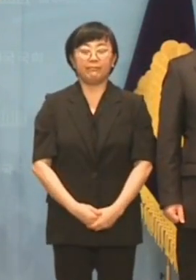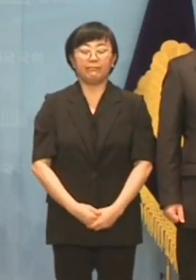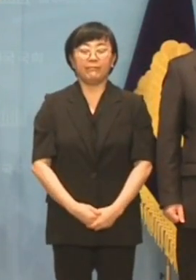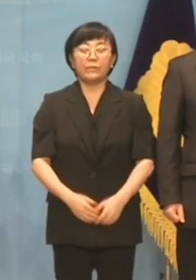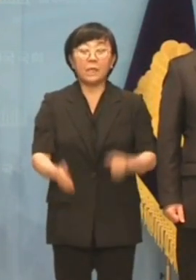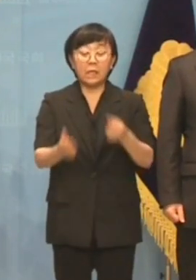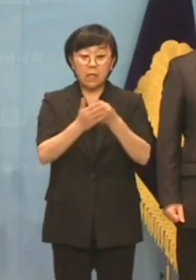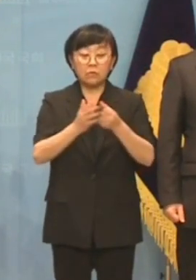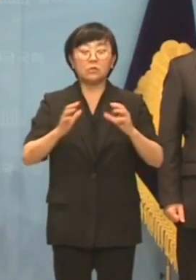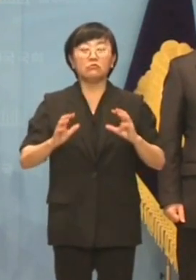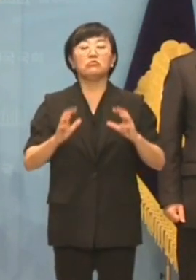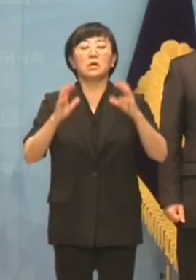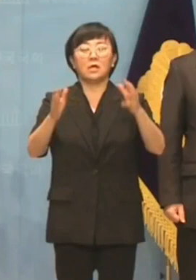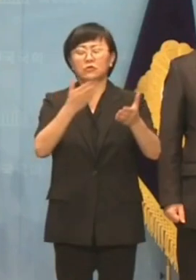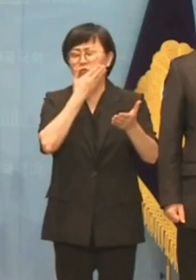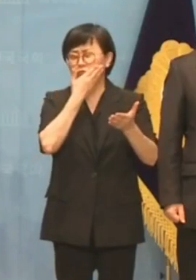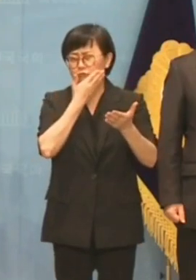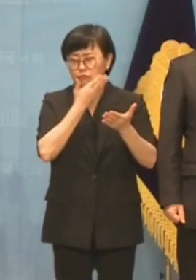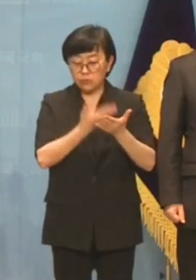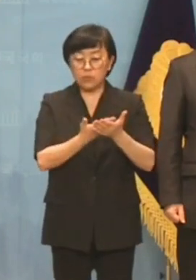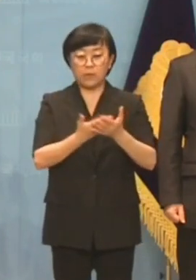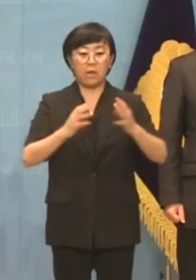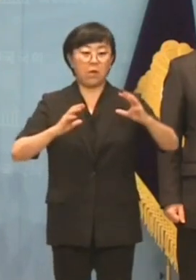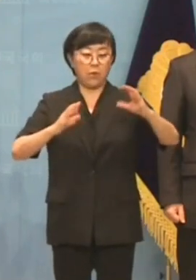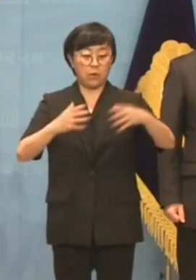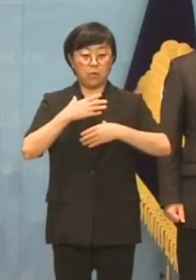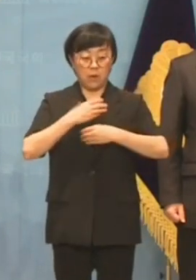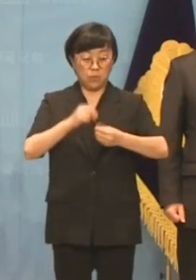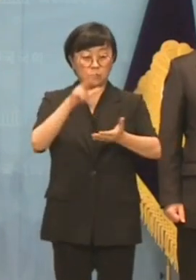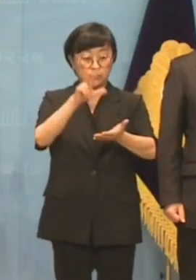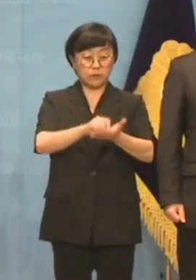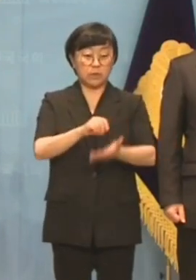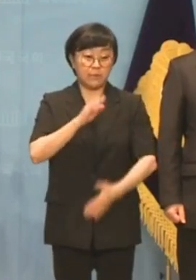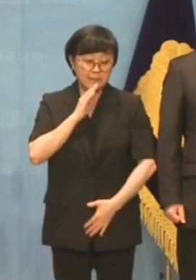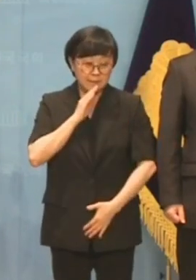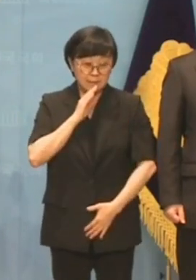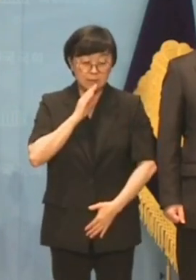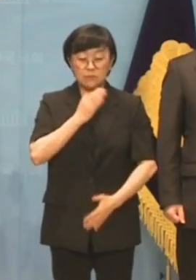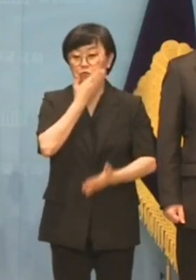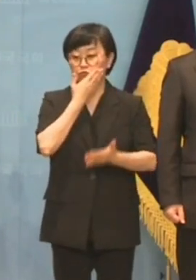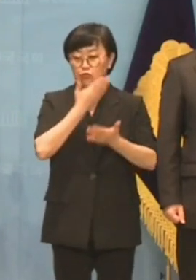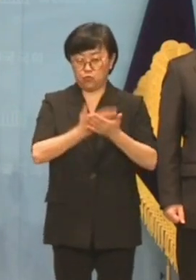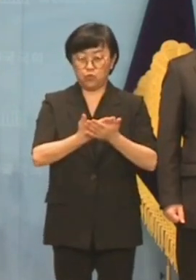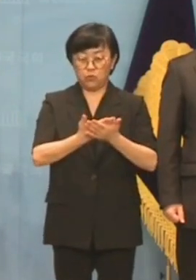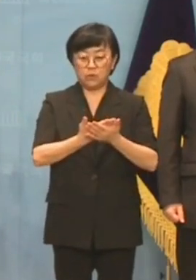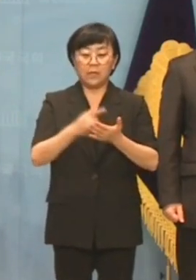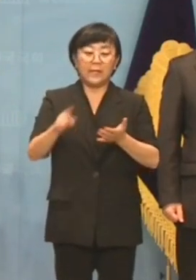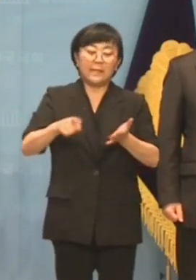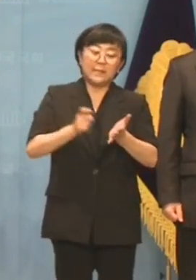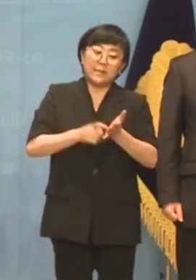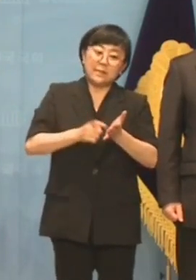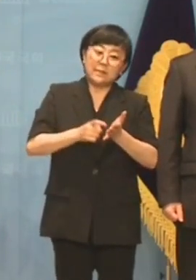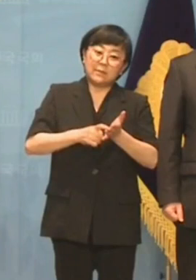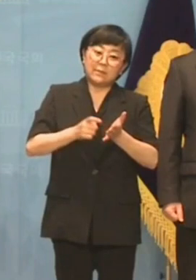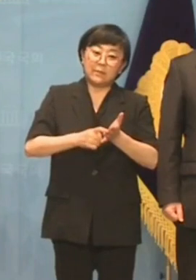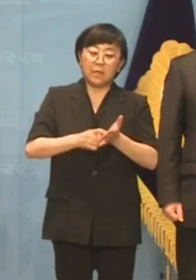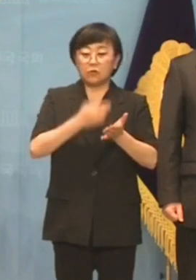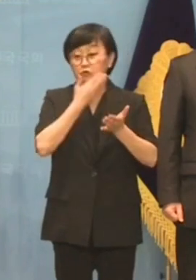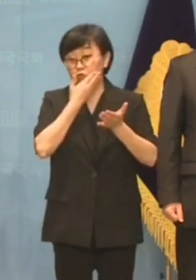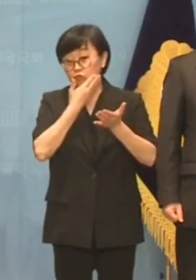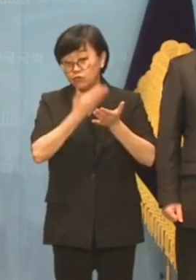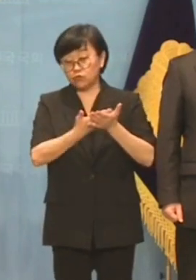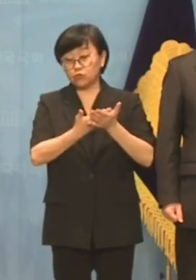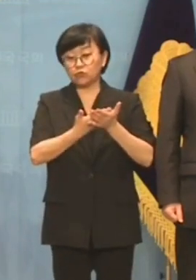이에 국가의 중차대한 외교안보 문제가 걸려있는 사안인 만큼 그 시급성과